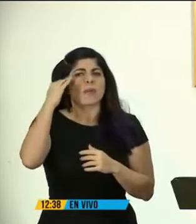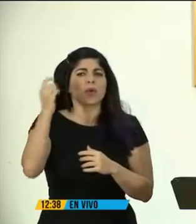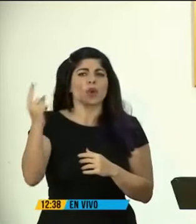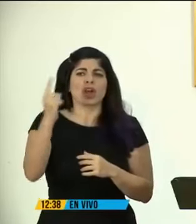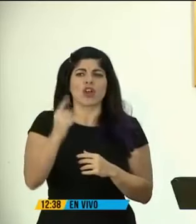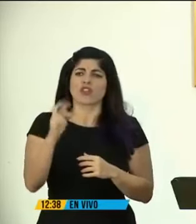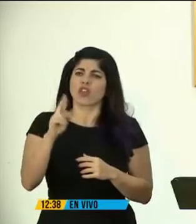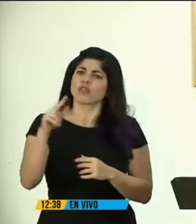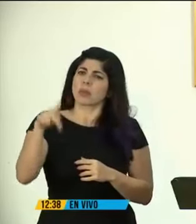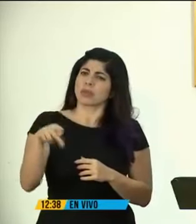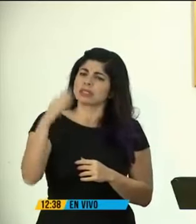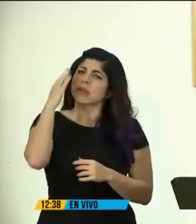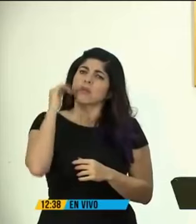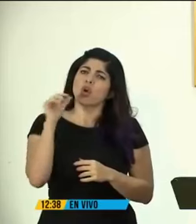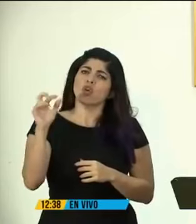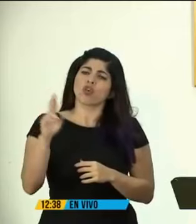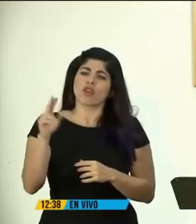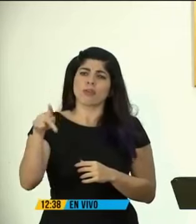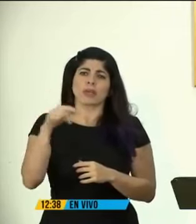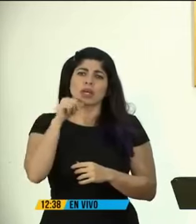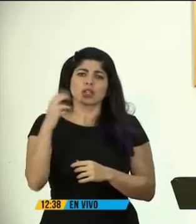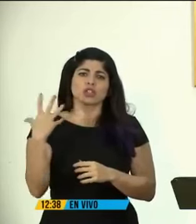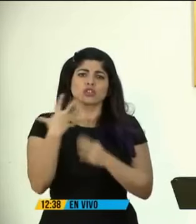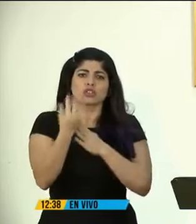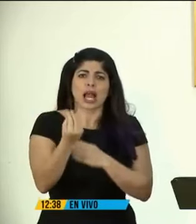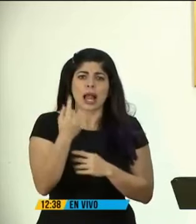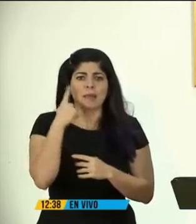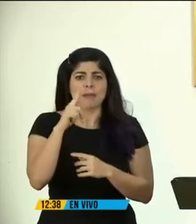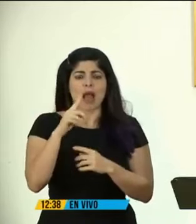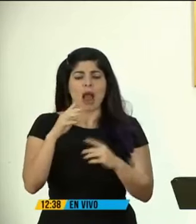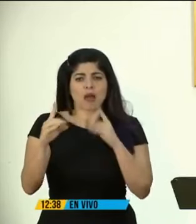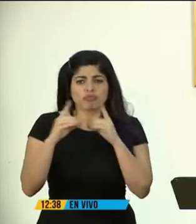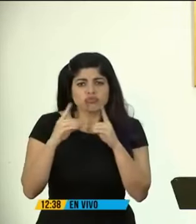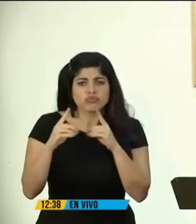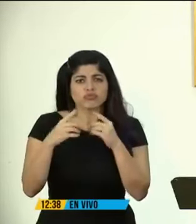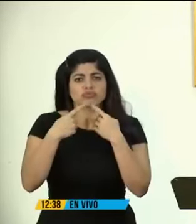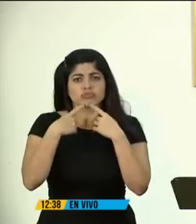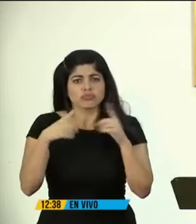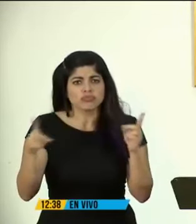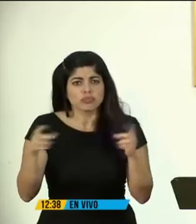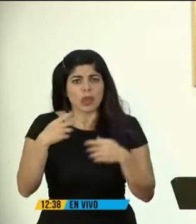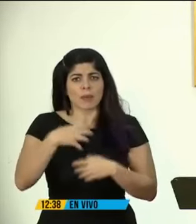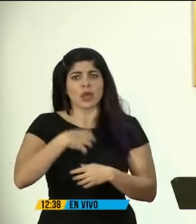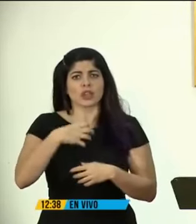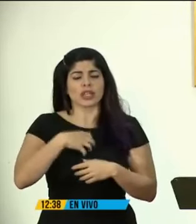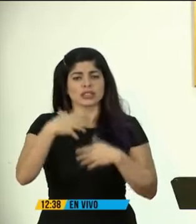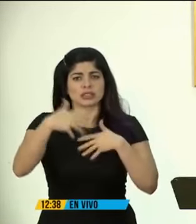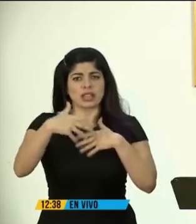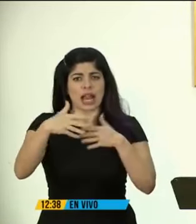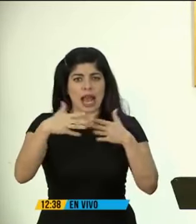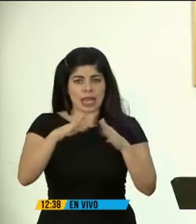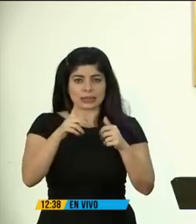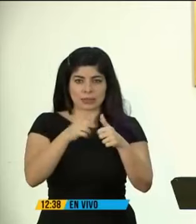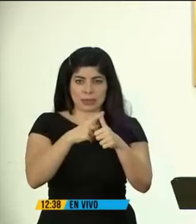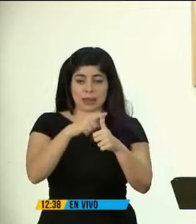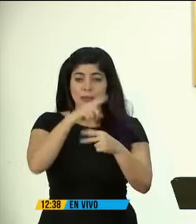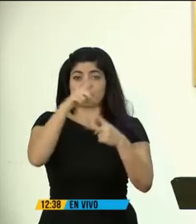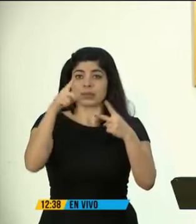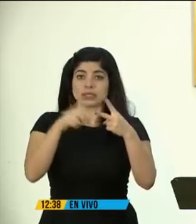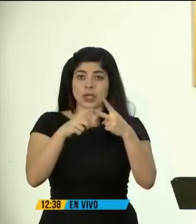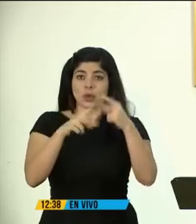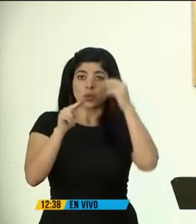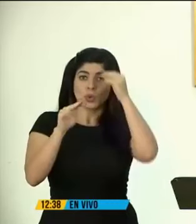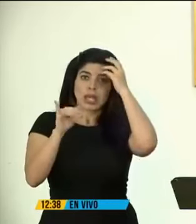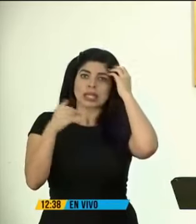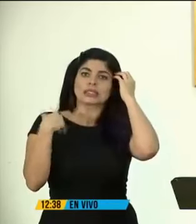Pizza? ¿Por qué don Rodolfo Pizza no sale a dar declaraciones y no sale a negociar con la gente que está protestando en las calles? Eso por un lado. Y segundo, doña Nancy,